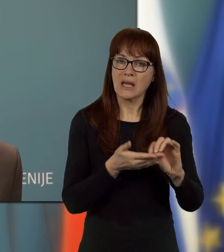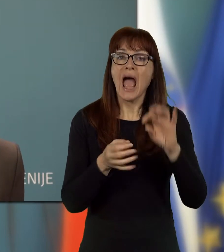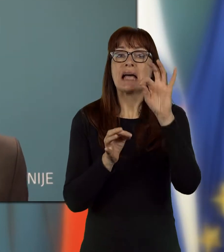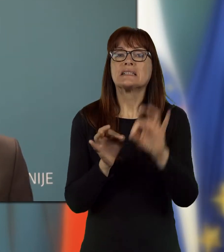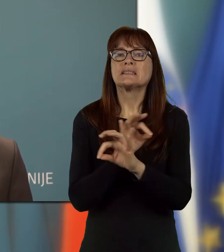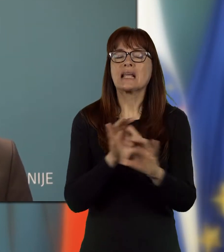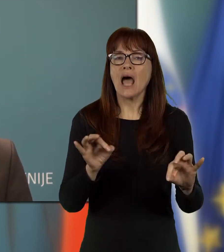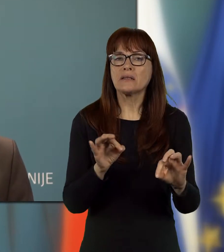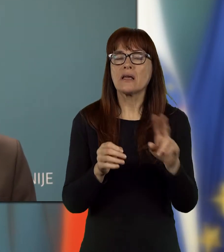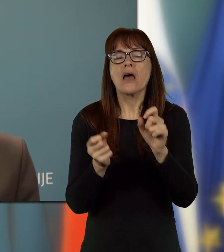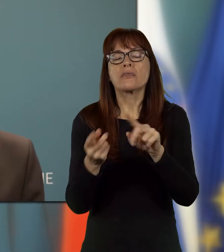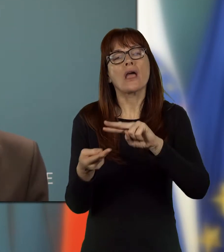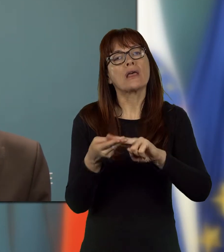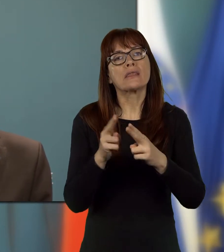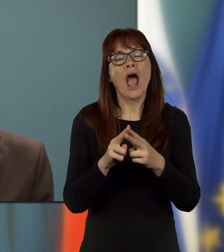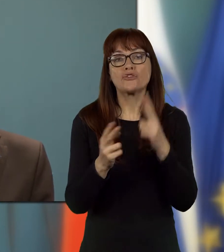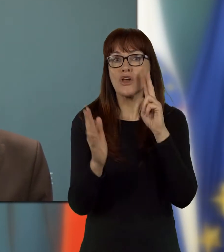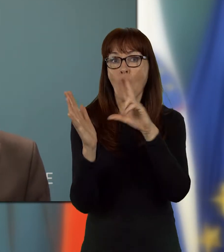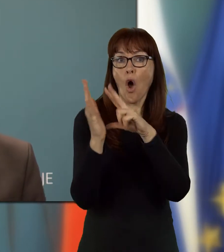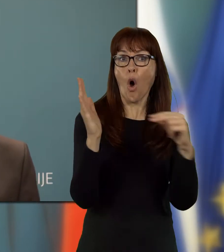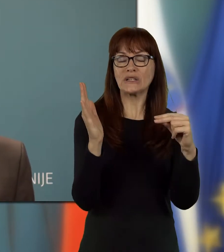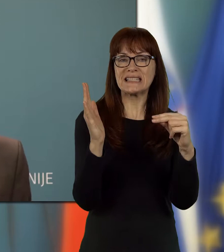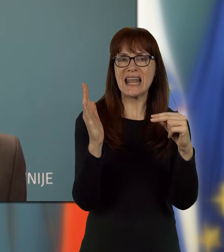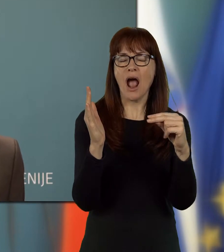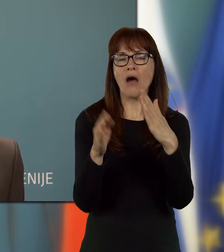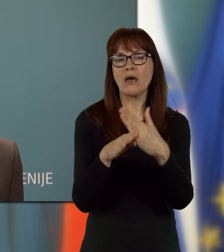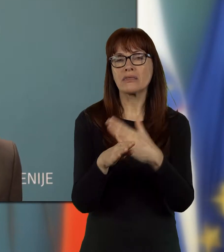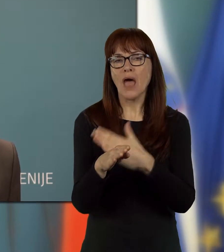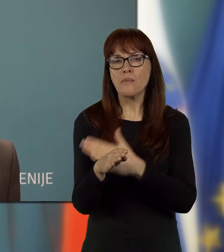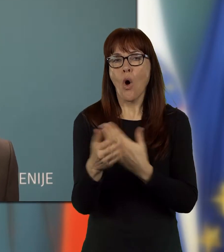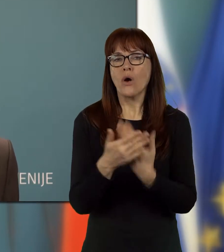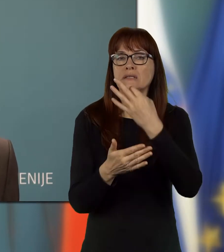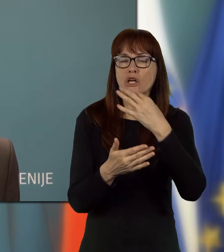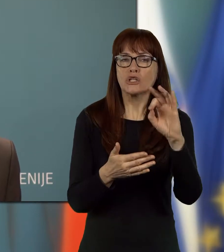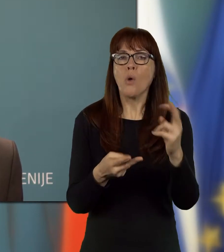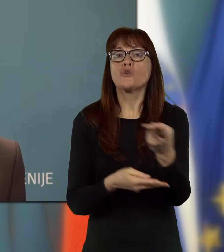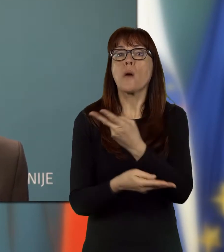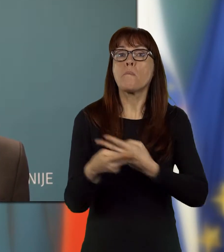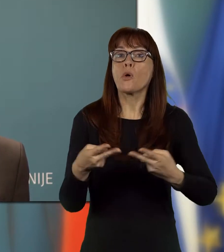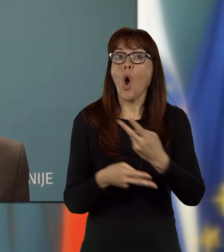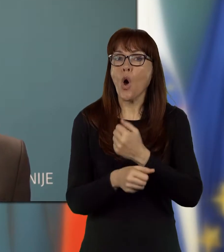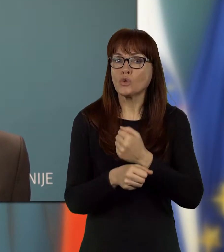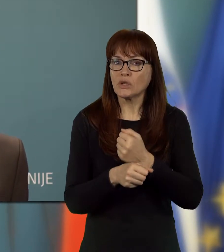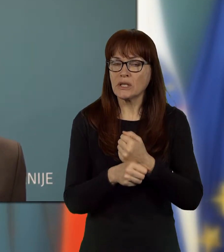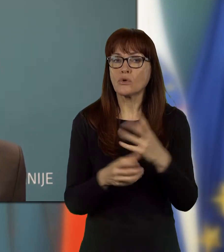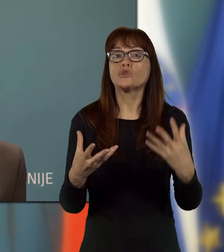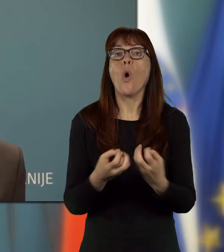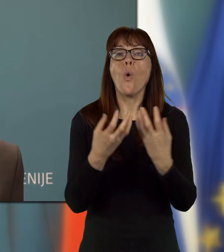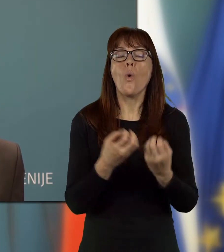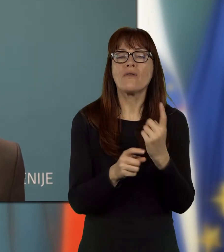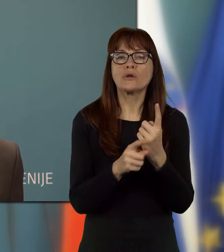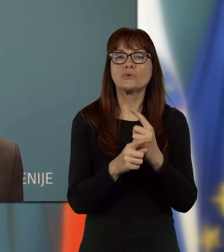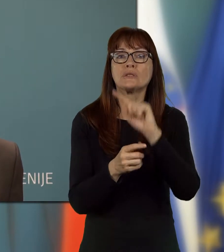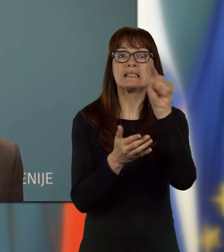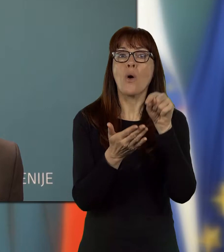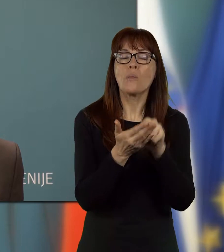Namreč strategija na nek način odslikava napore za izboljšanje produktivnosti, ukvarja pa se